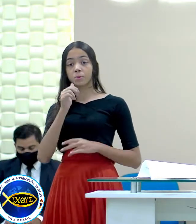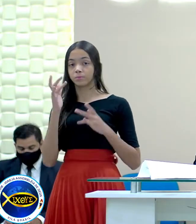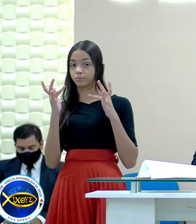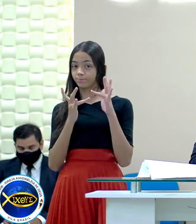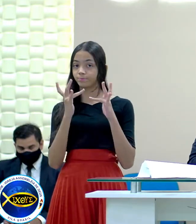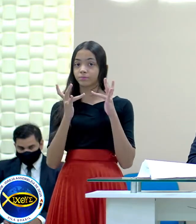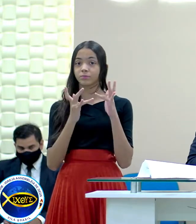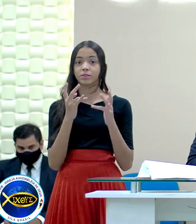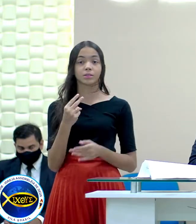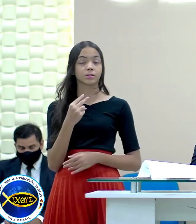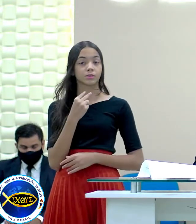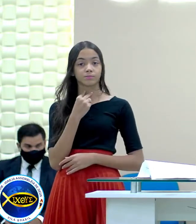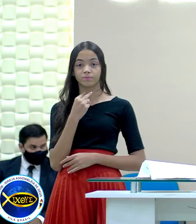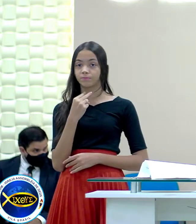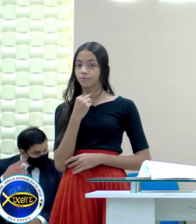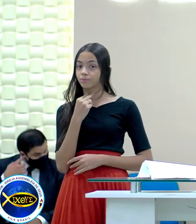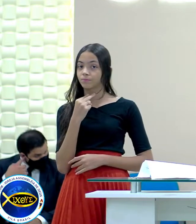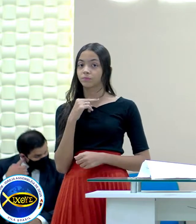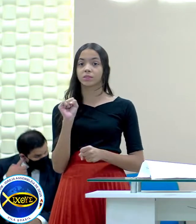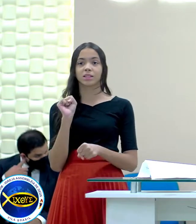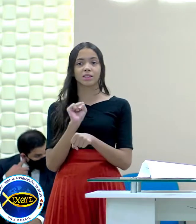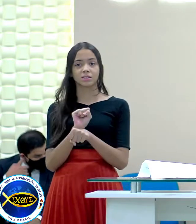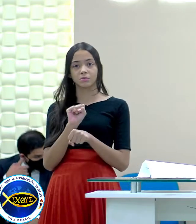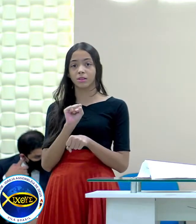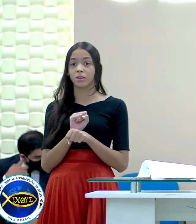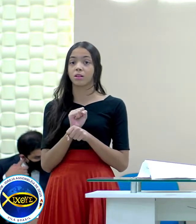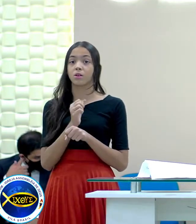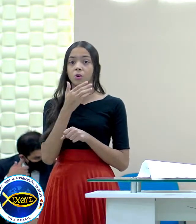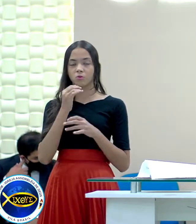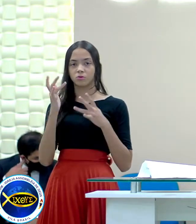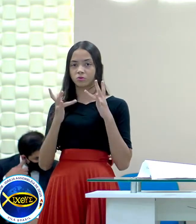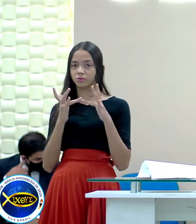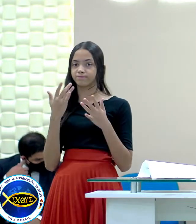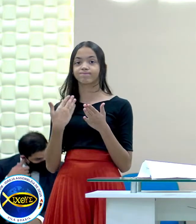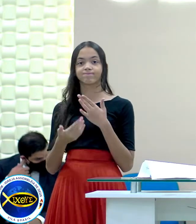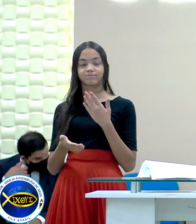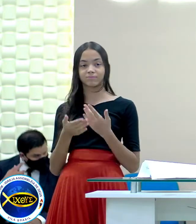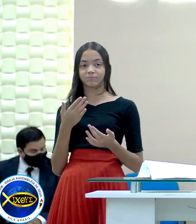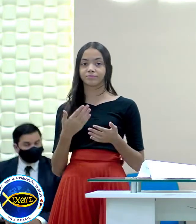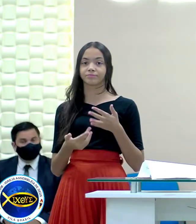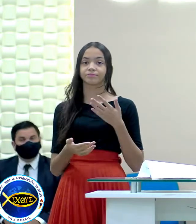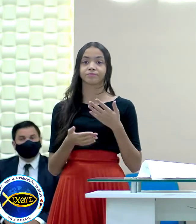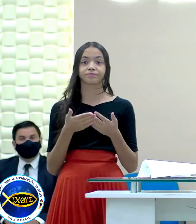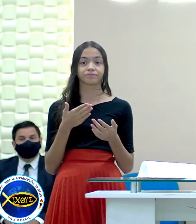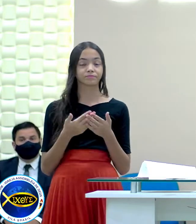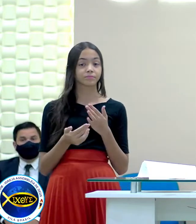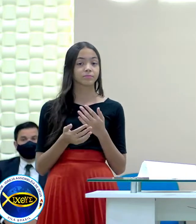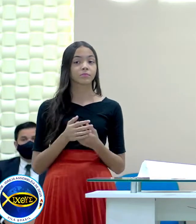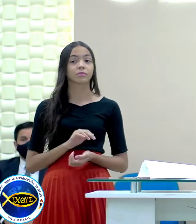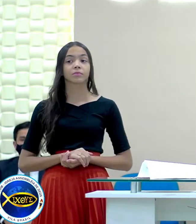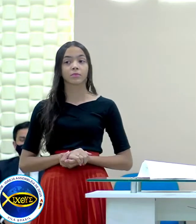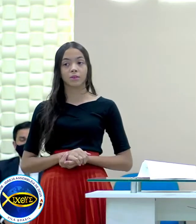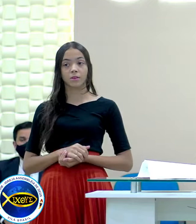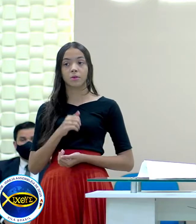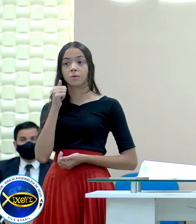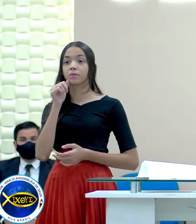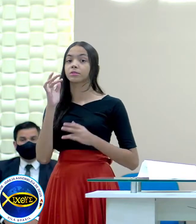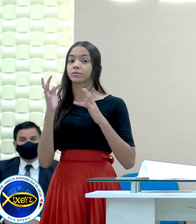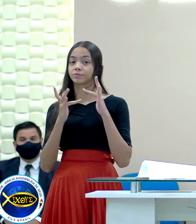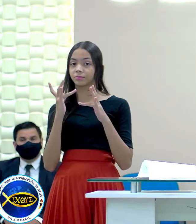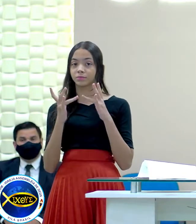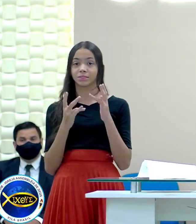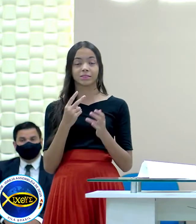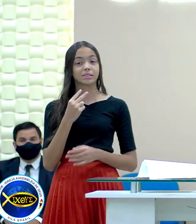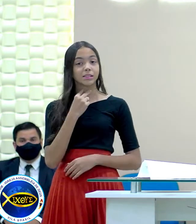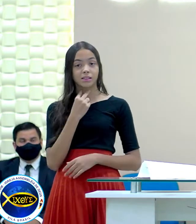não pode esperar o seu noivo de qualquer jeito. Uma noiva, ela não